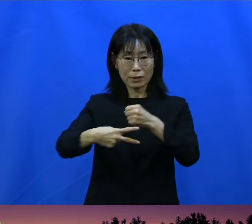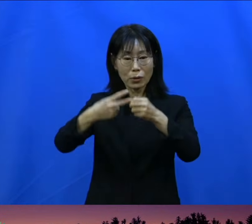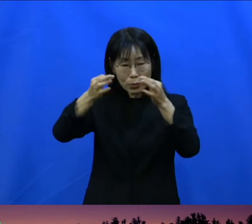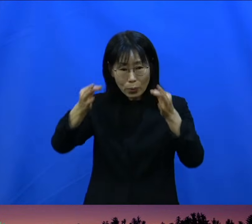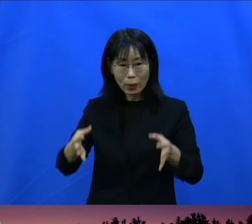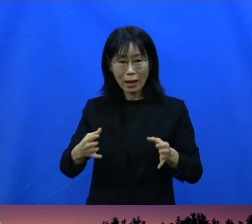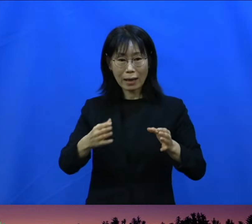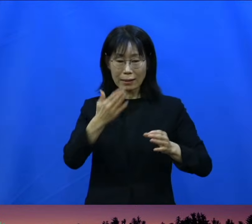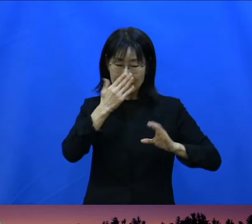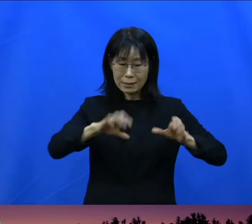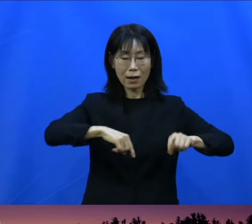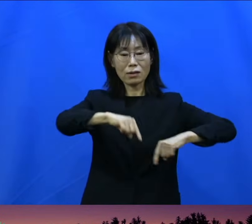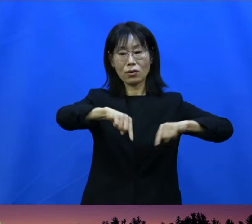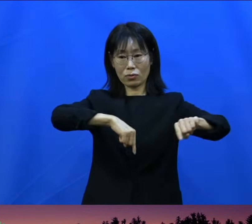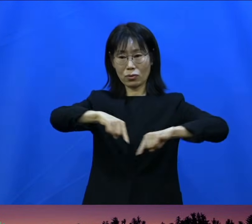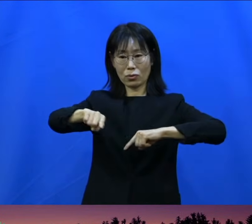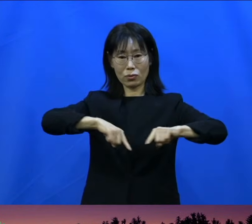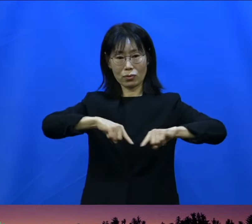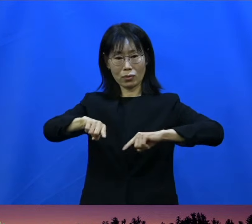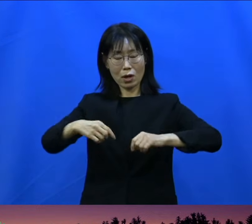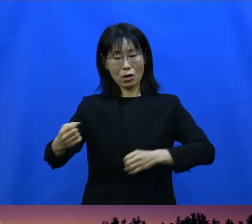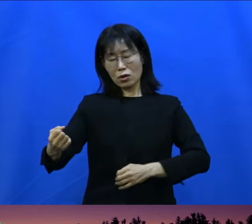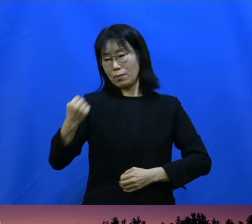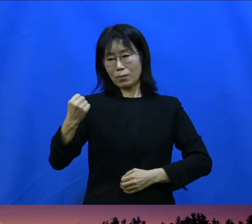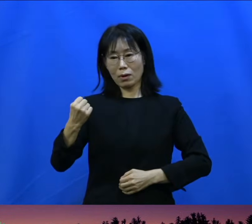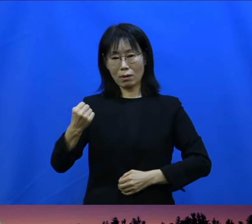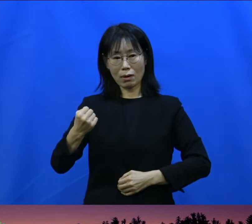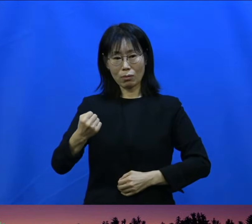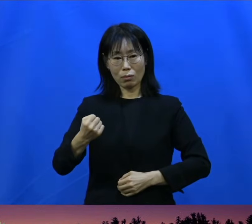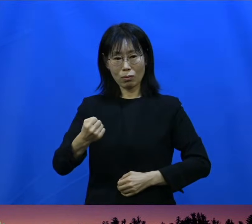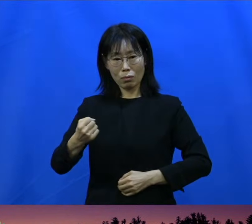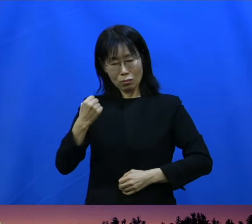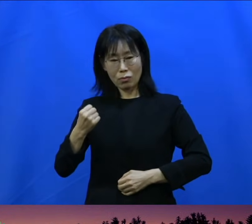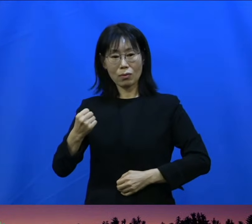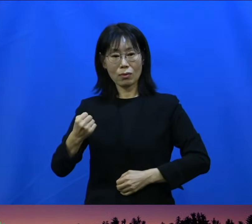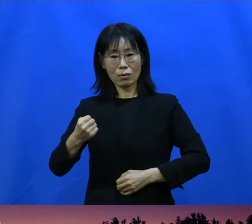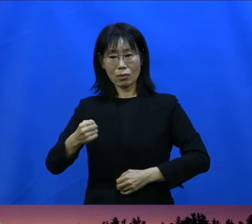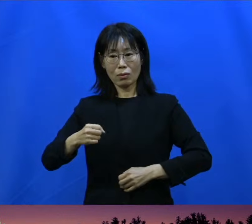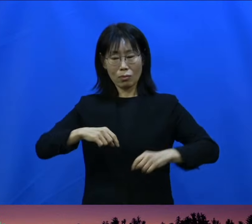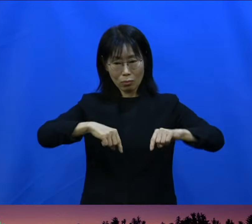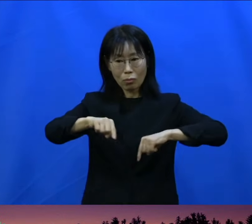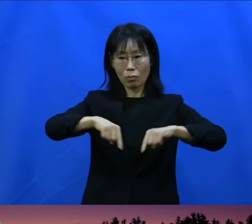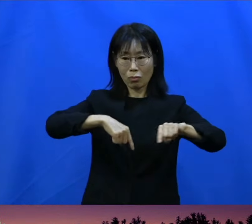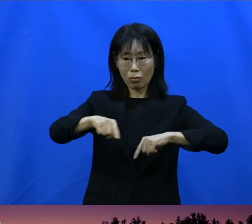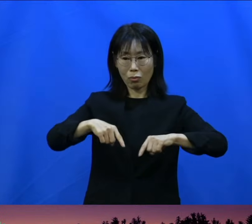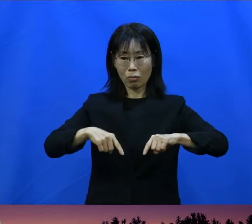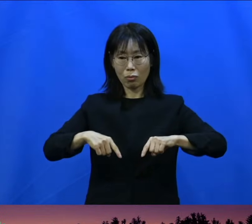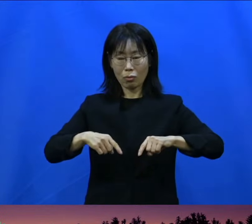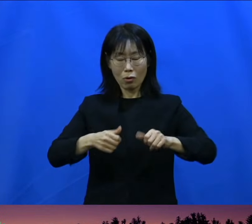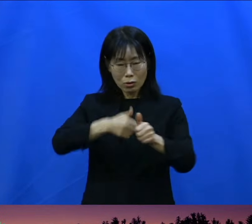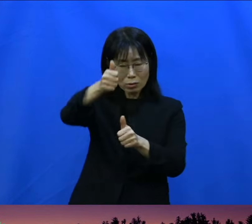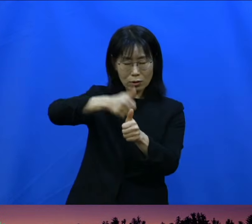강성해졌어요. 근데 무슨 짓을 해요? 성전을 더럽혀요.